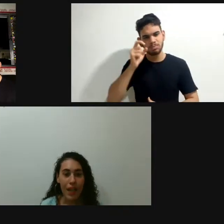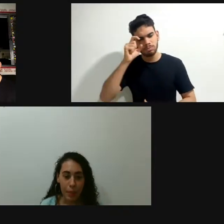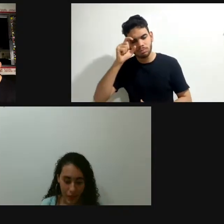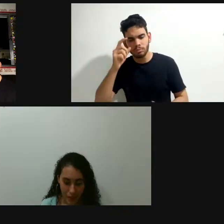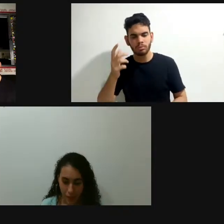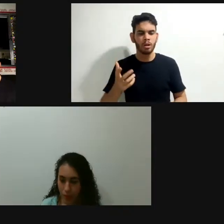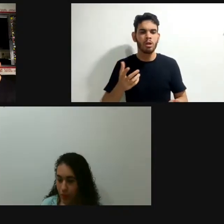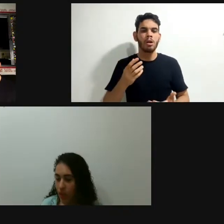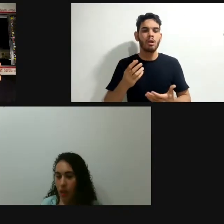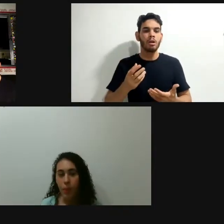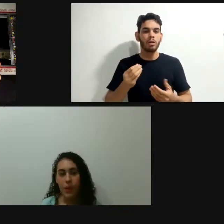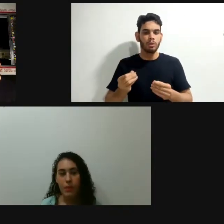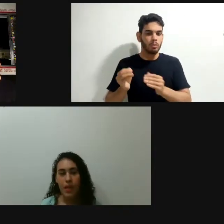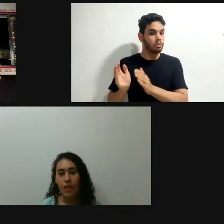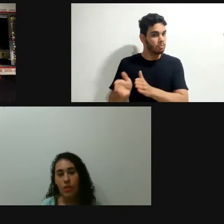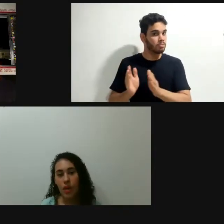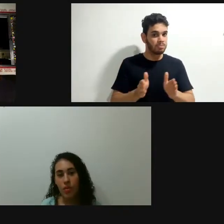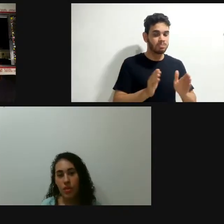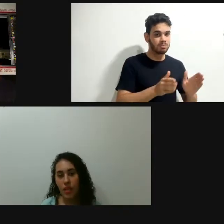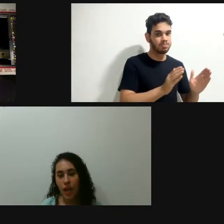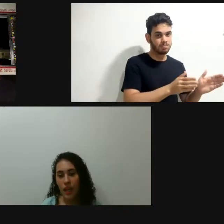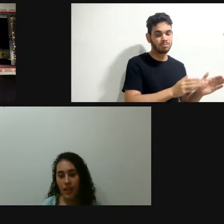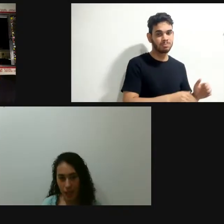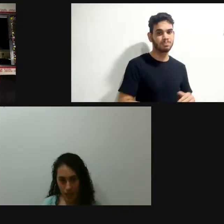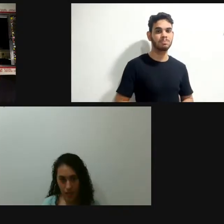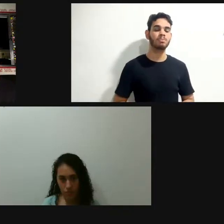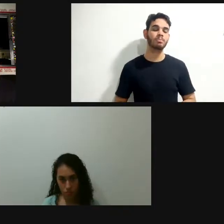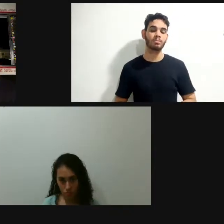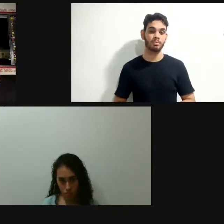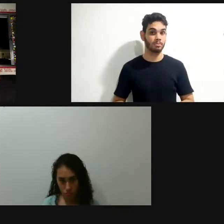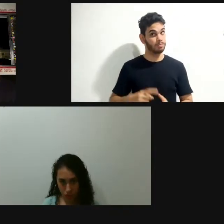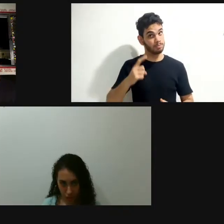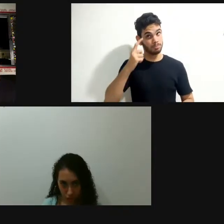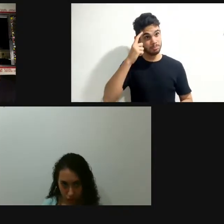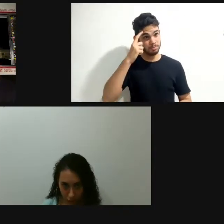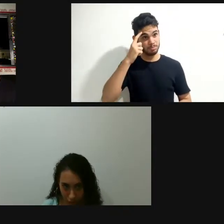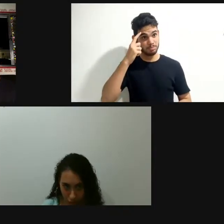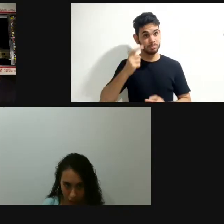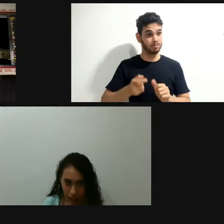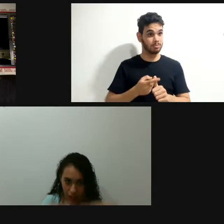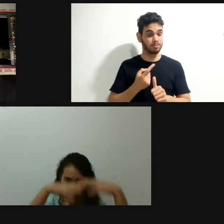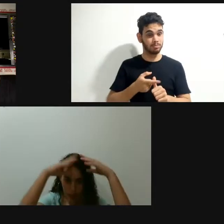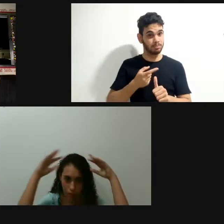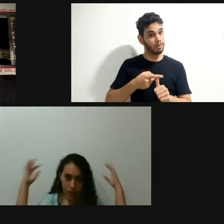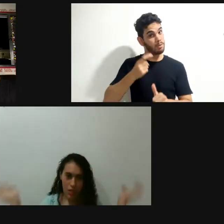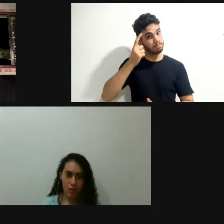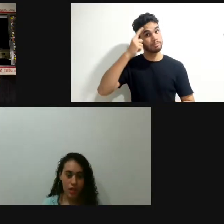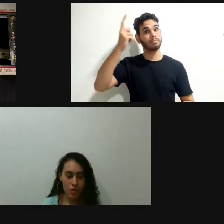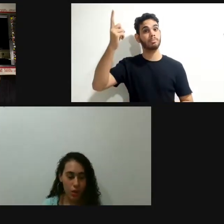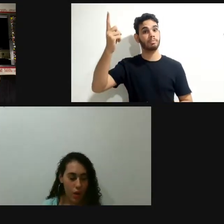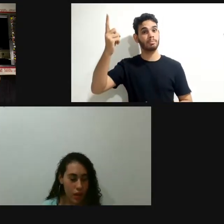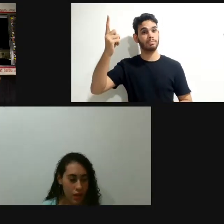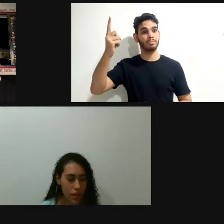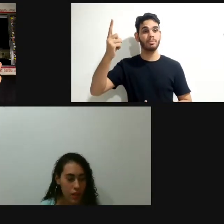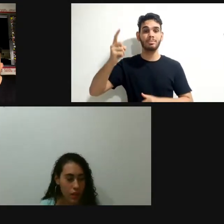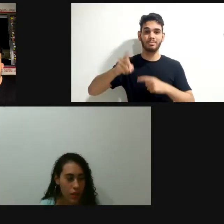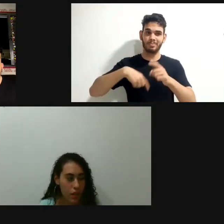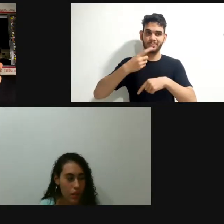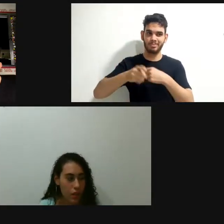em etapas. Primeiro é a ideia, você anotar a ideia, o contexto da